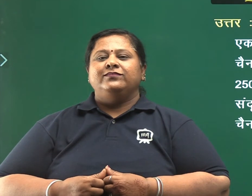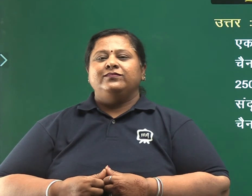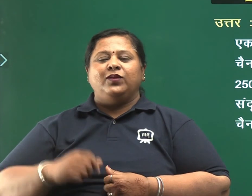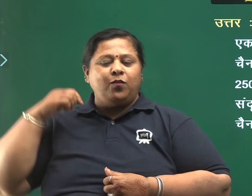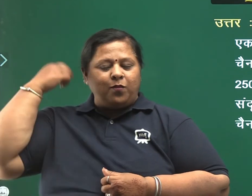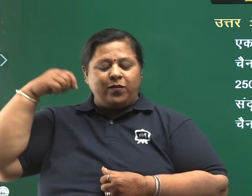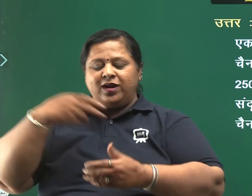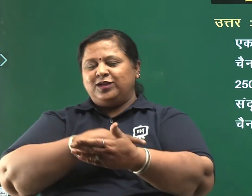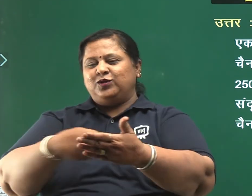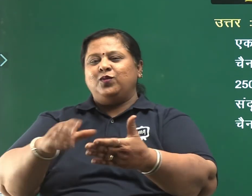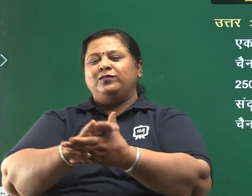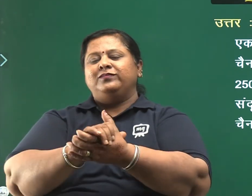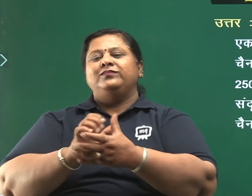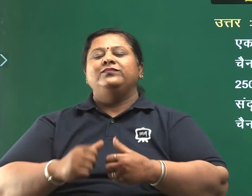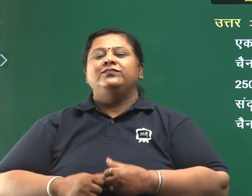पंडित जी को